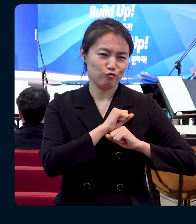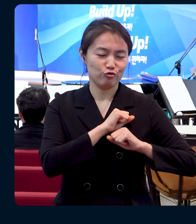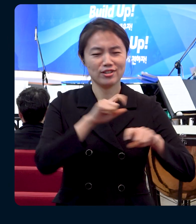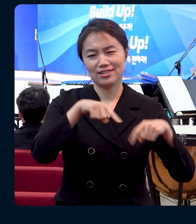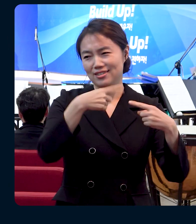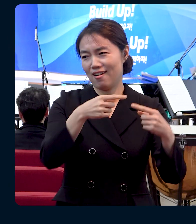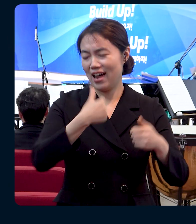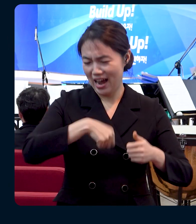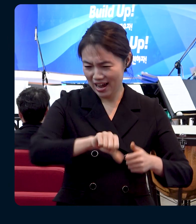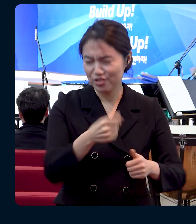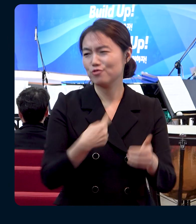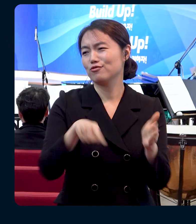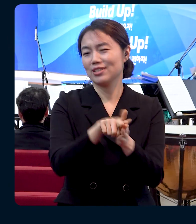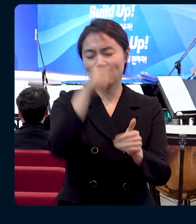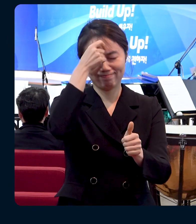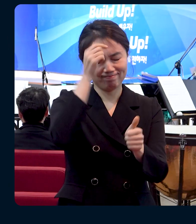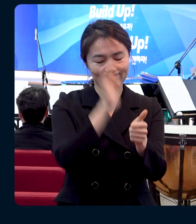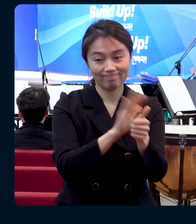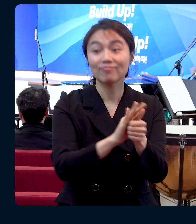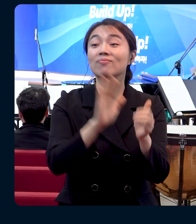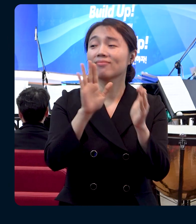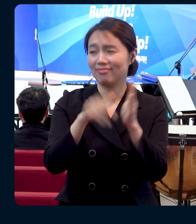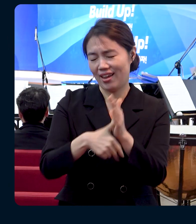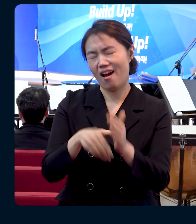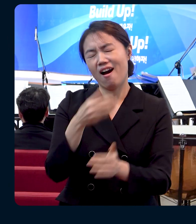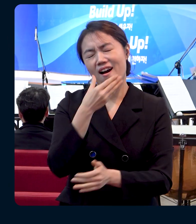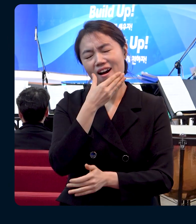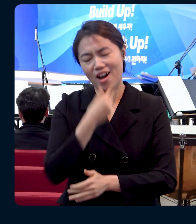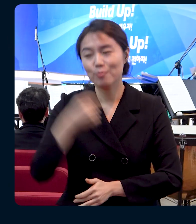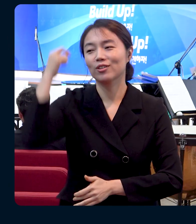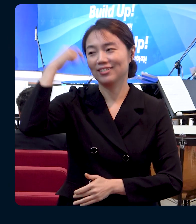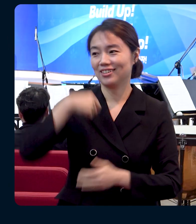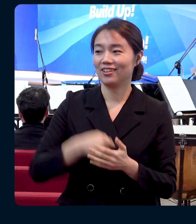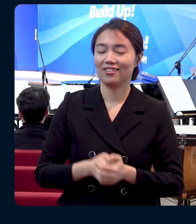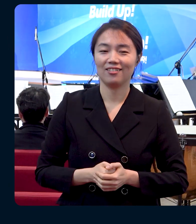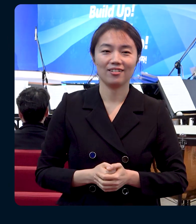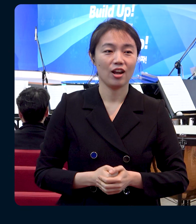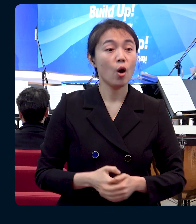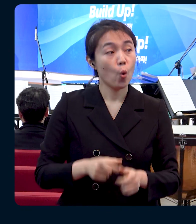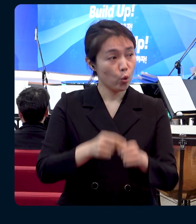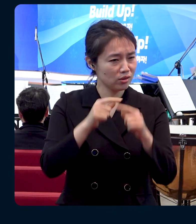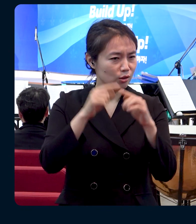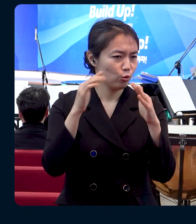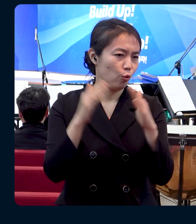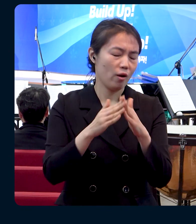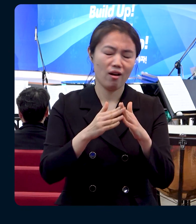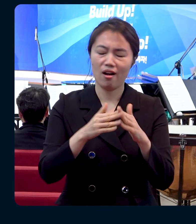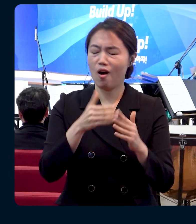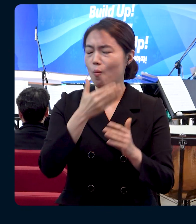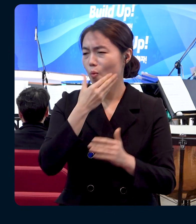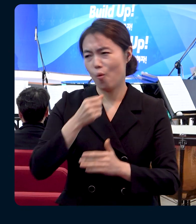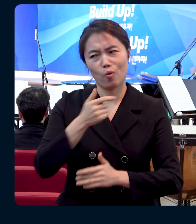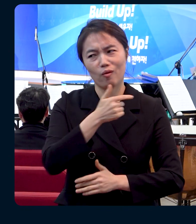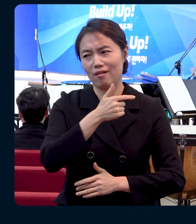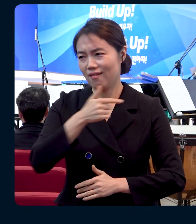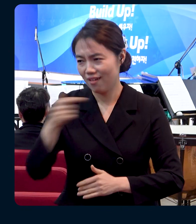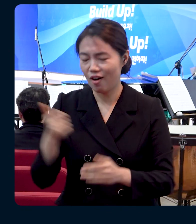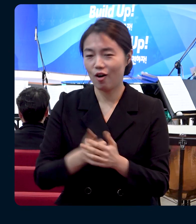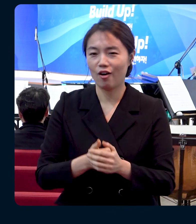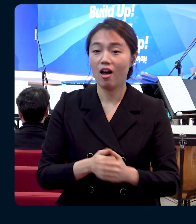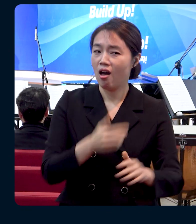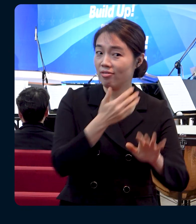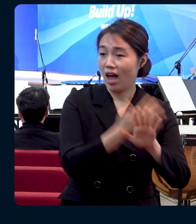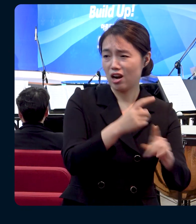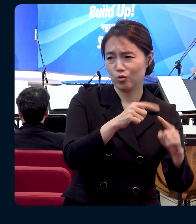때입니다. 이건 정말 저희 교회에 주신 엄청난 축복이고요, 모든 목사님들이 부러워할 수밖에